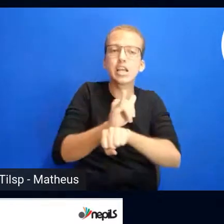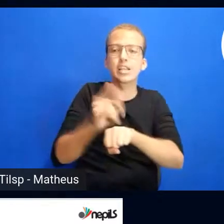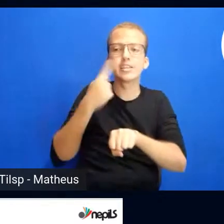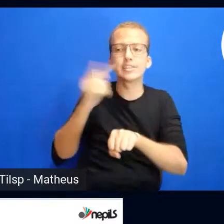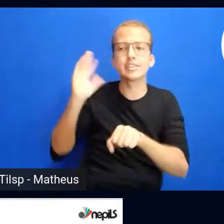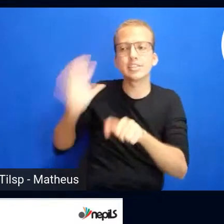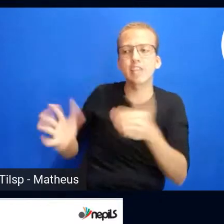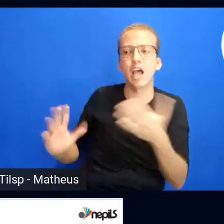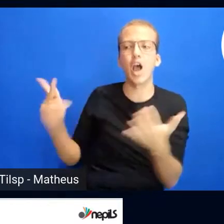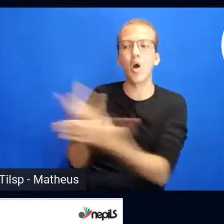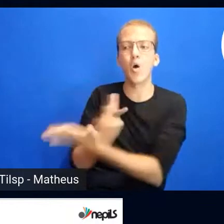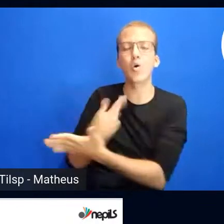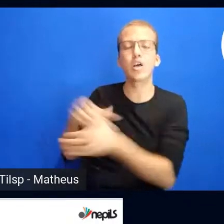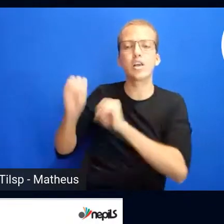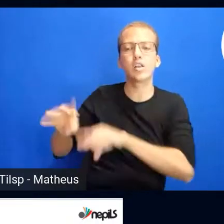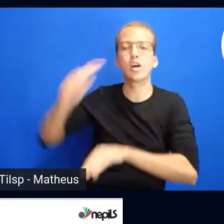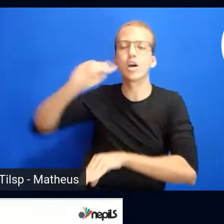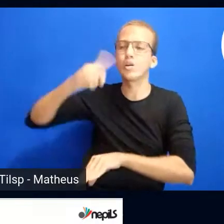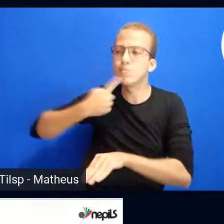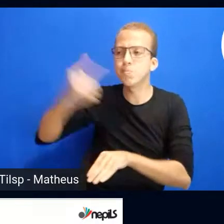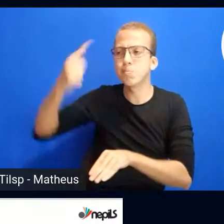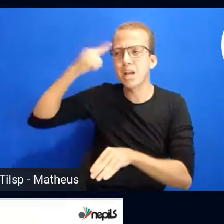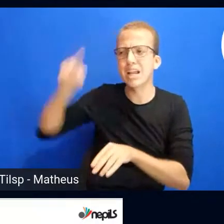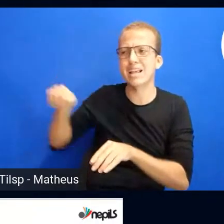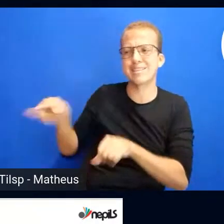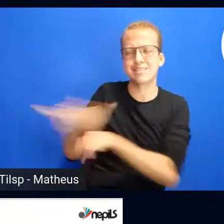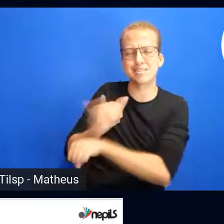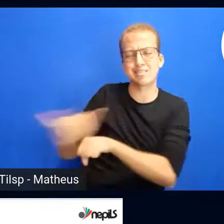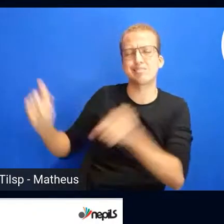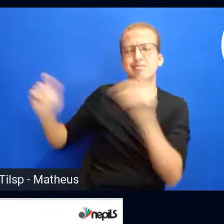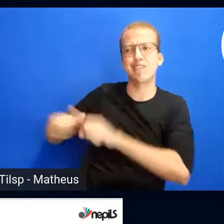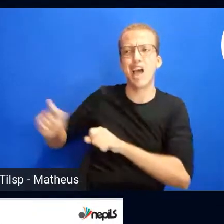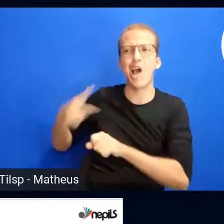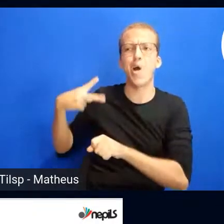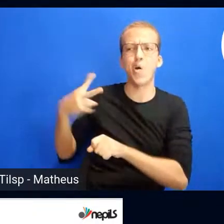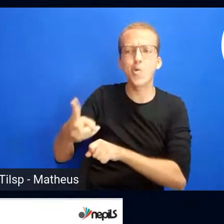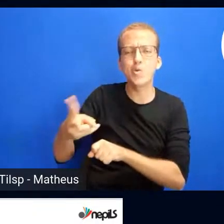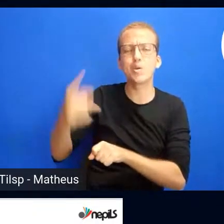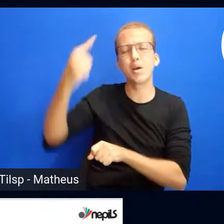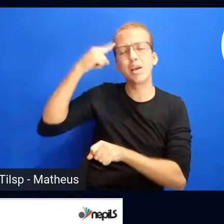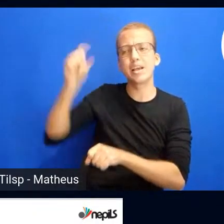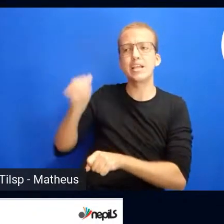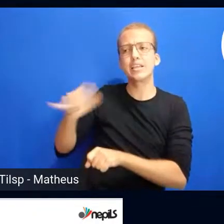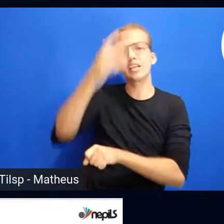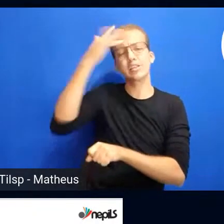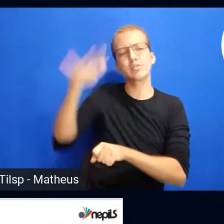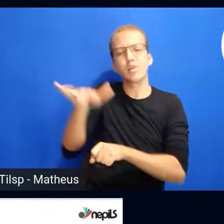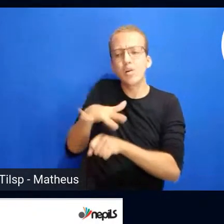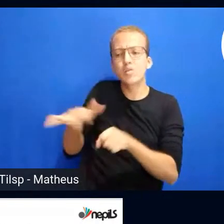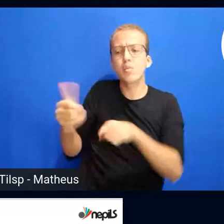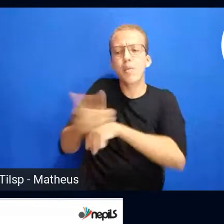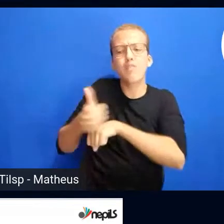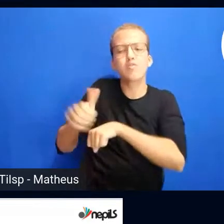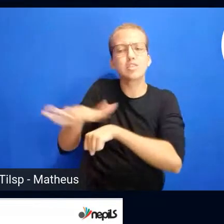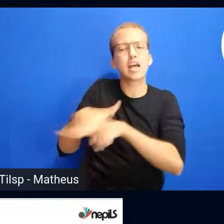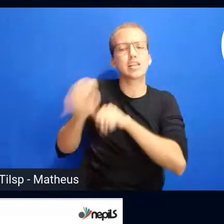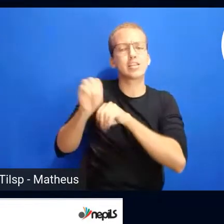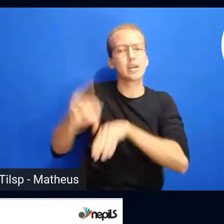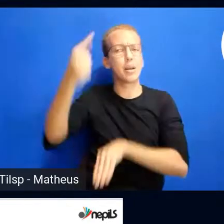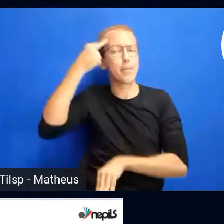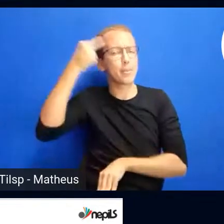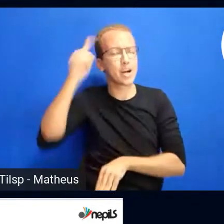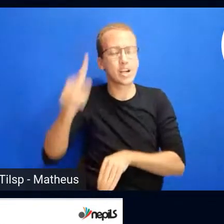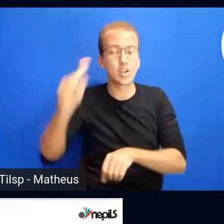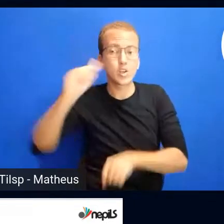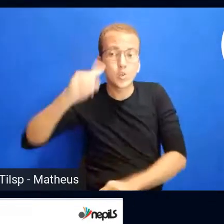mundo eh compreende que o surdo é visual e que deve ser trabalhado com recursos visuais, por que que essas estratégias até hoje tem deixado a